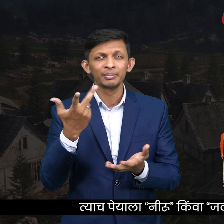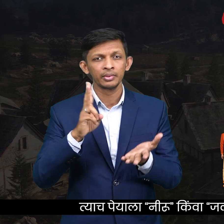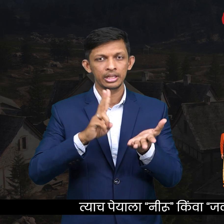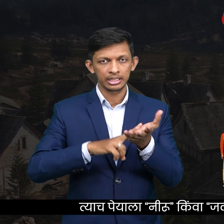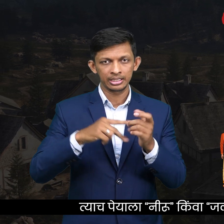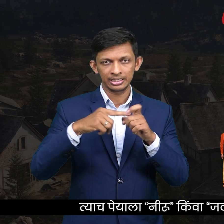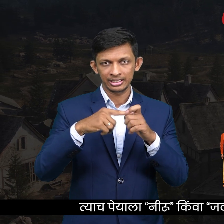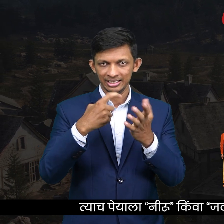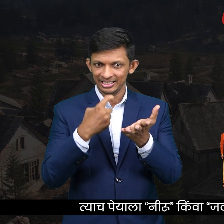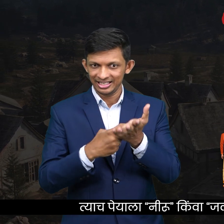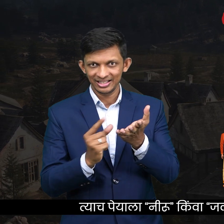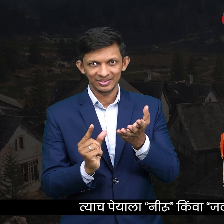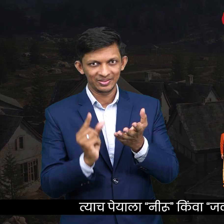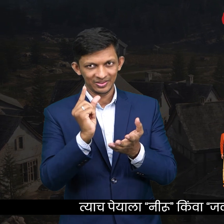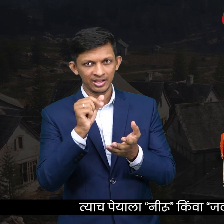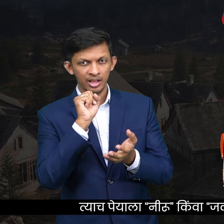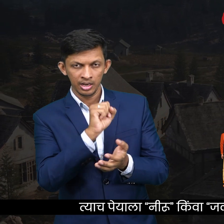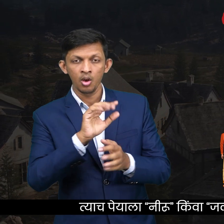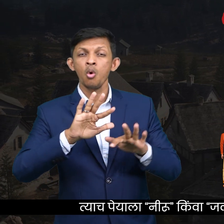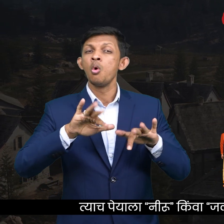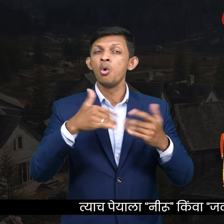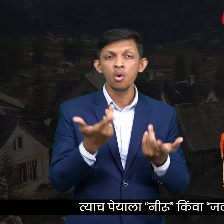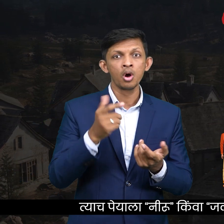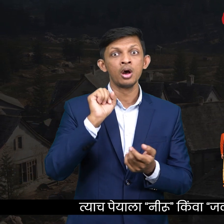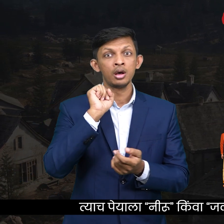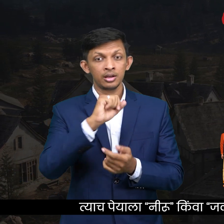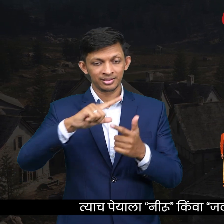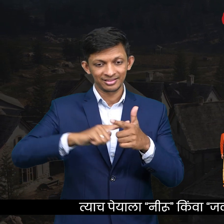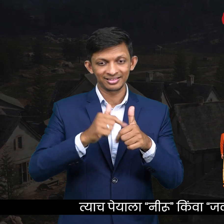त्याच पेयाला नीरू किंवा जल म्हणण्याचा निर्णय घेऊ शकतात.